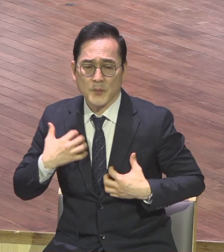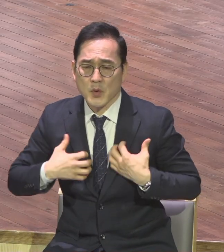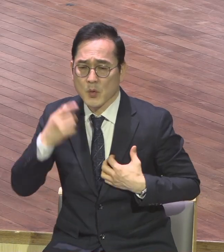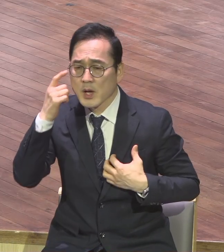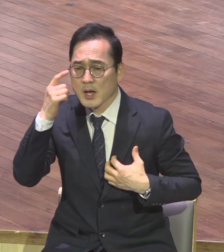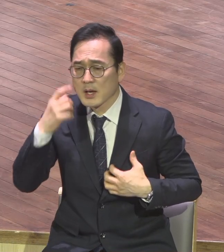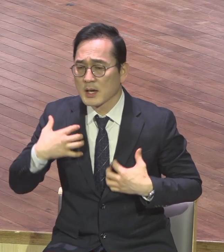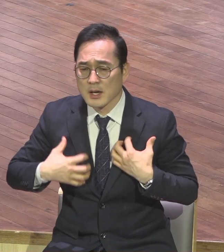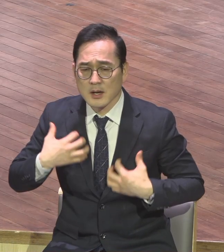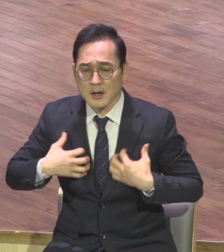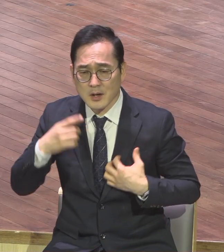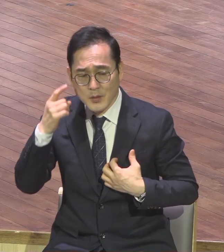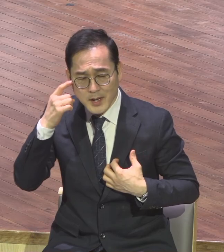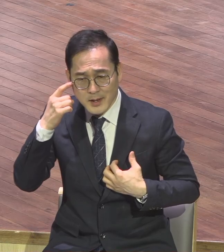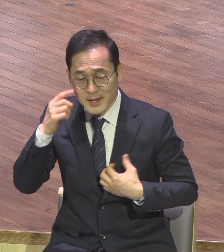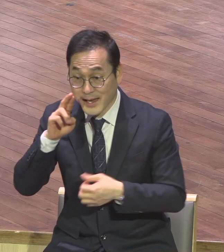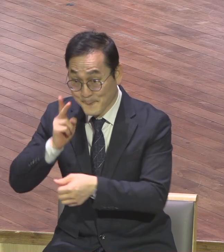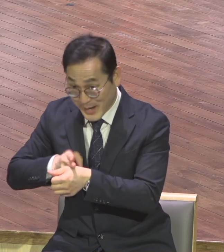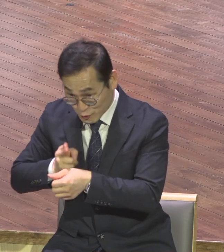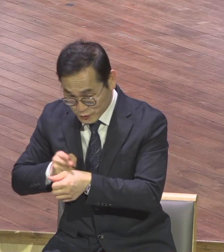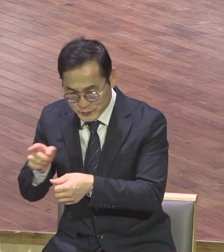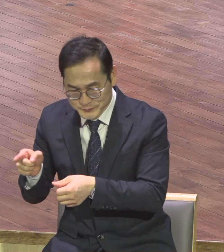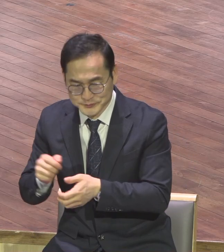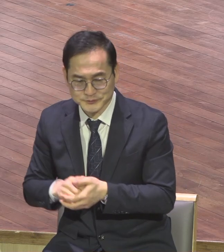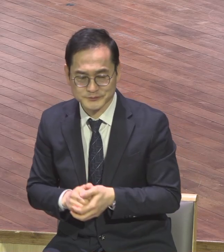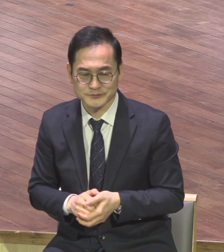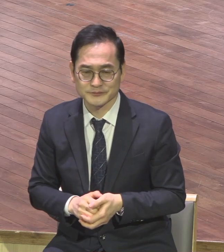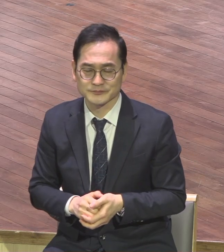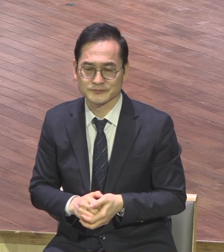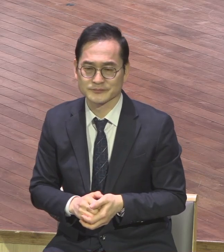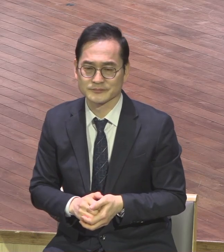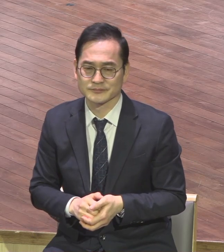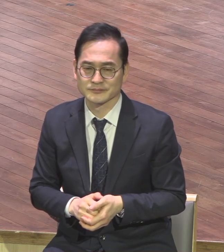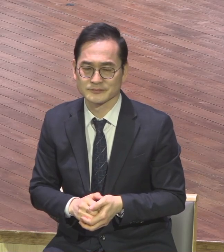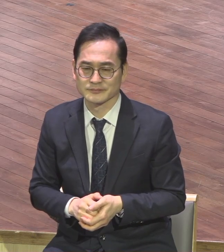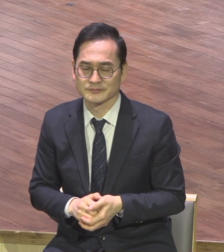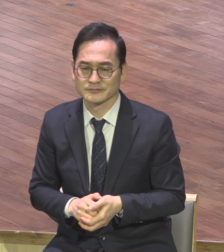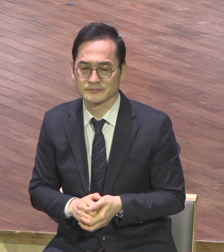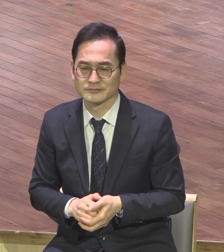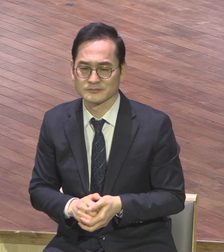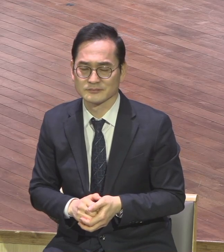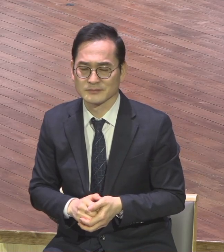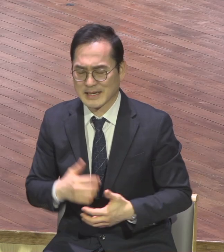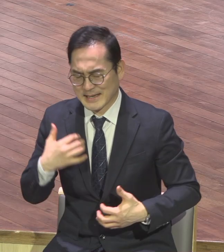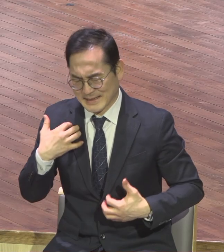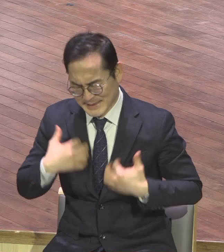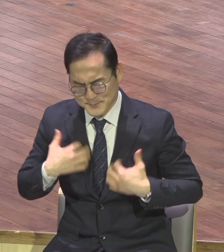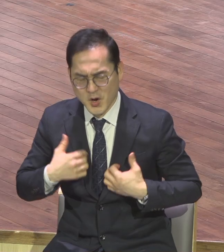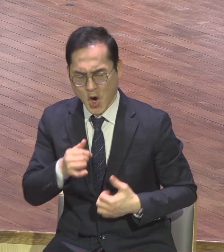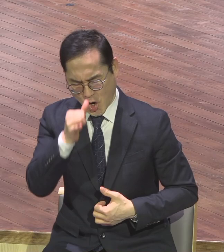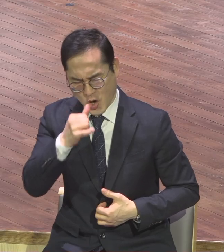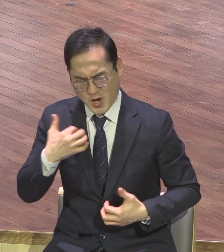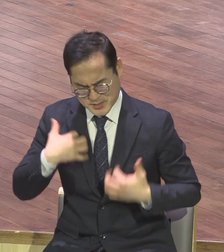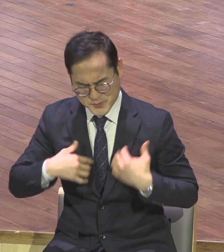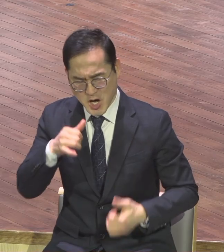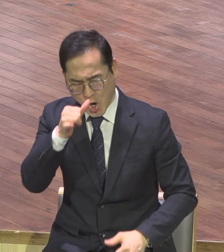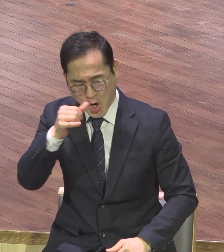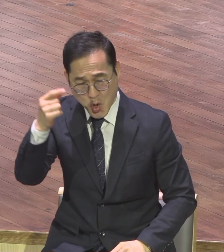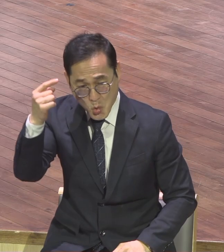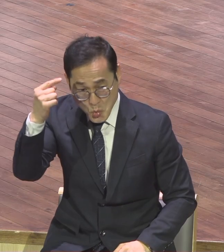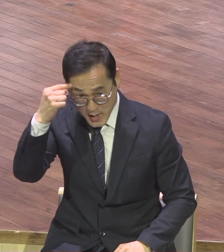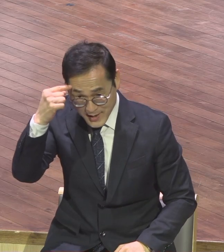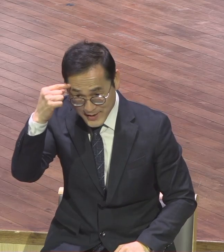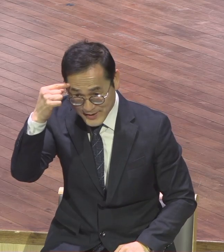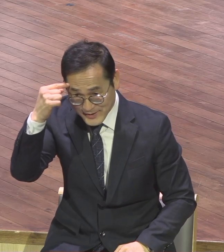자, 말씀을 통해 사도 바울은 그 모든 것을 초월하는 기쁨의 이유를 발견하는데, 우리 영계 모든